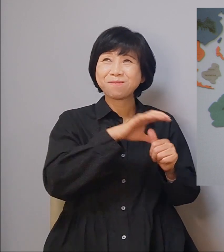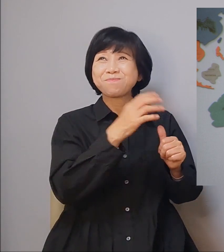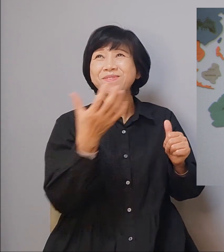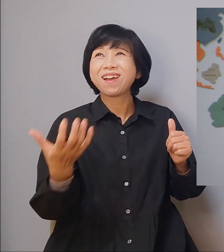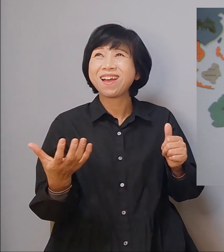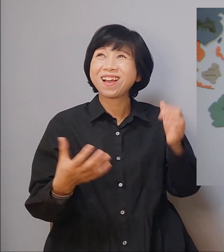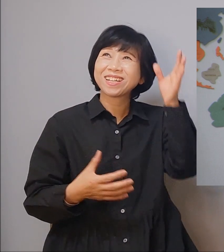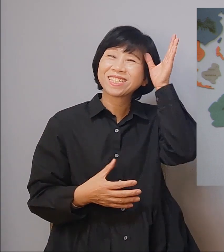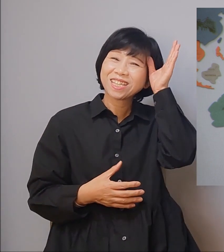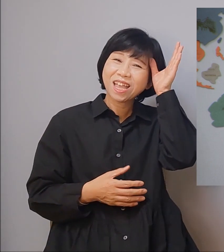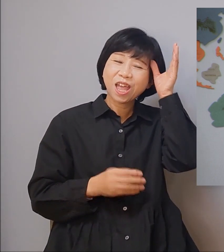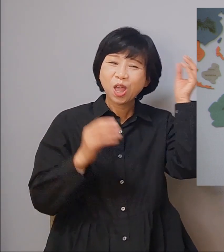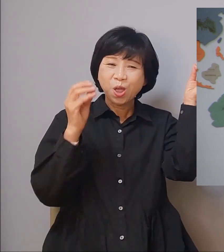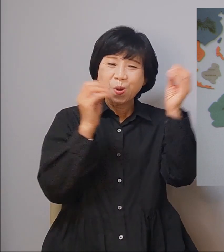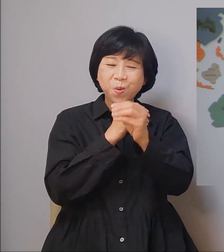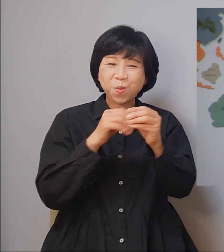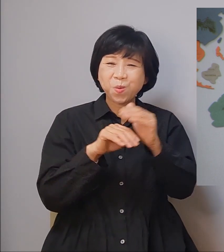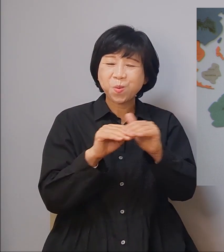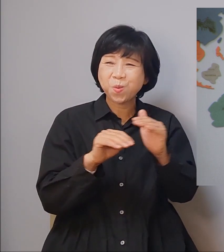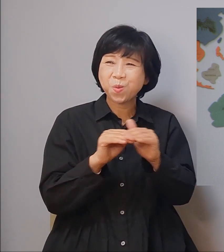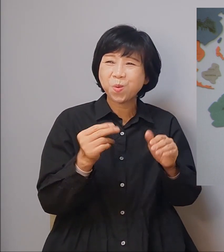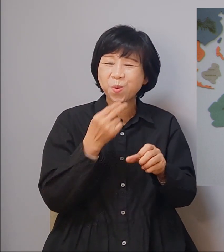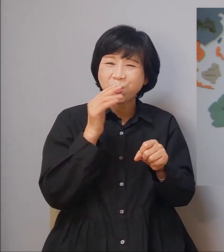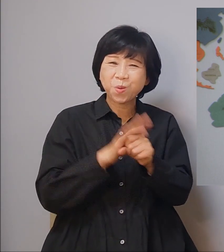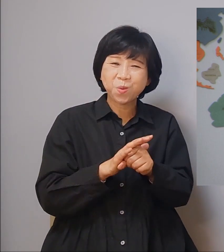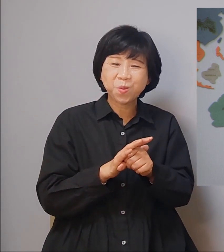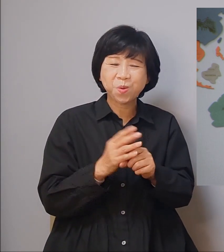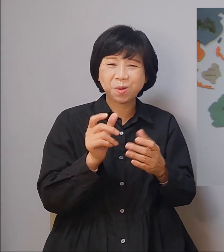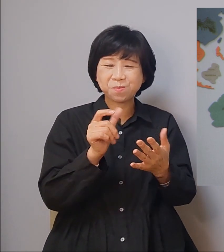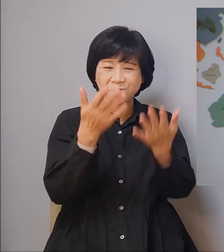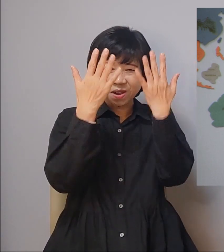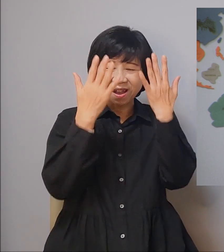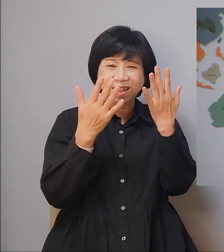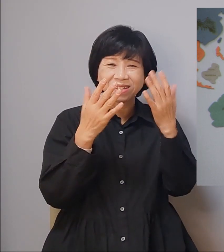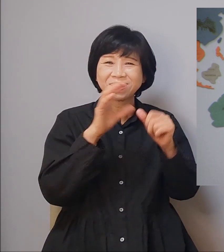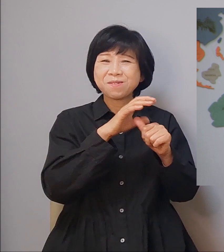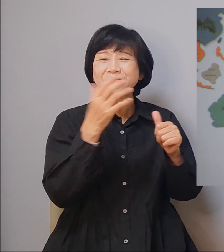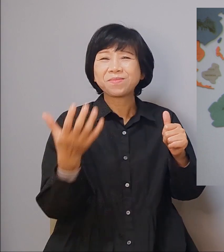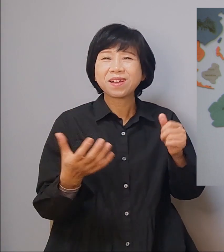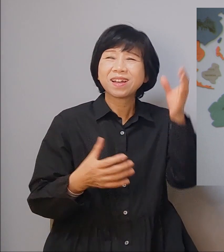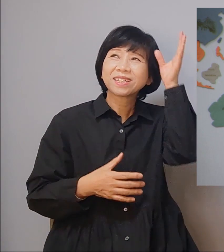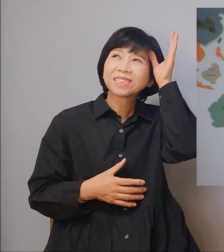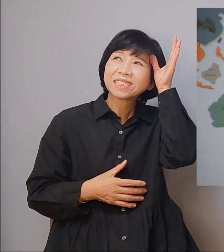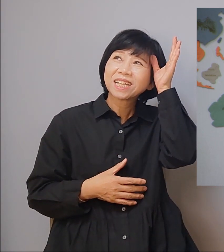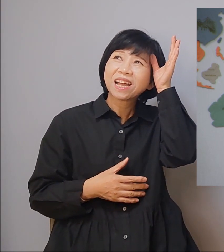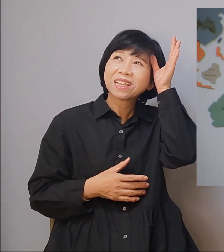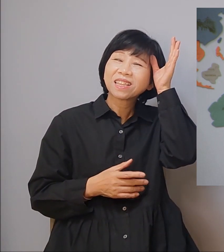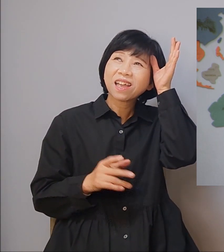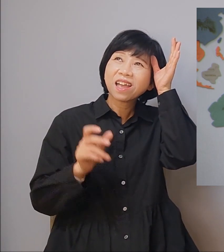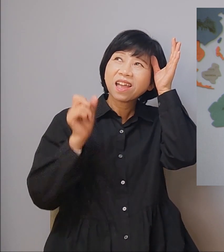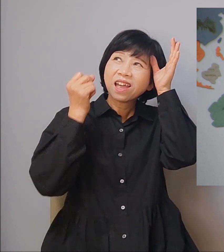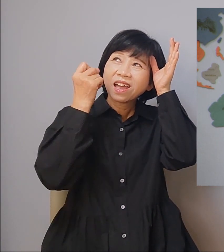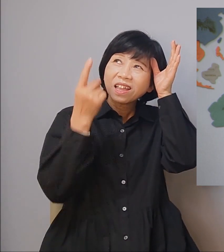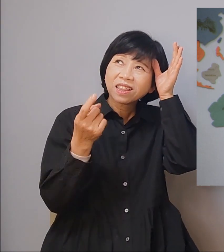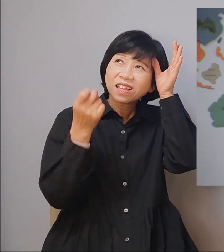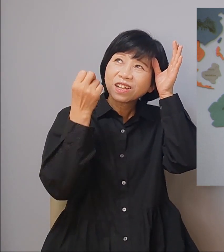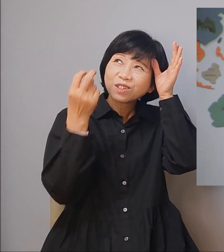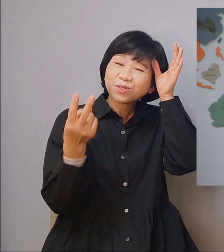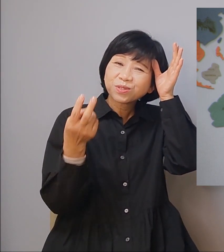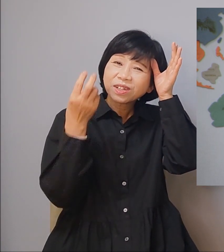내 오해가 좀 풀려서 감옥에 내년이면 나갈까? 여러분, 이게 한 해 그리고 또 한 해가 지나가는